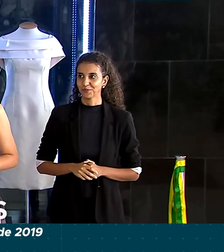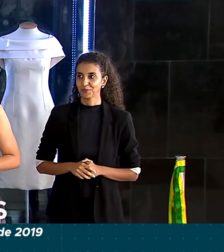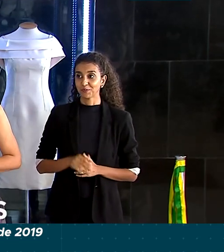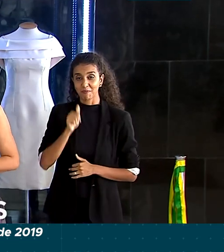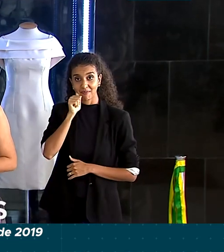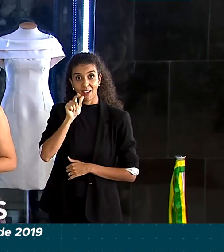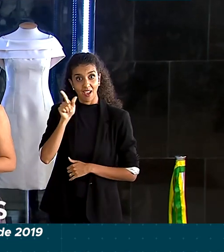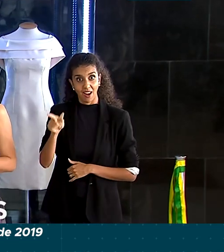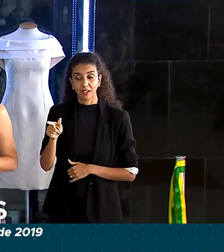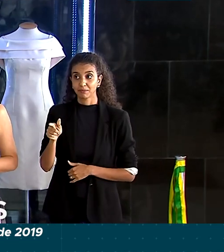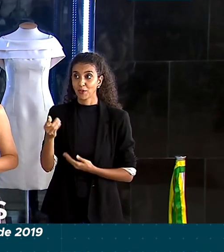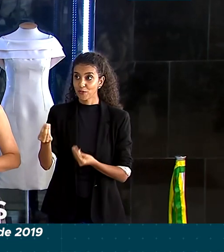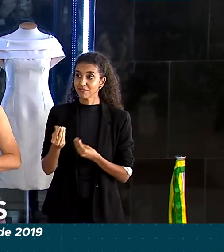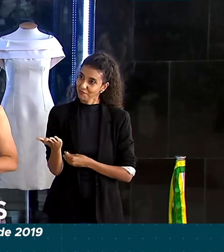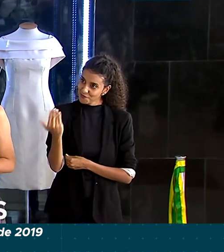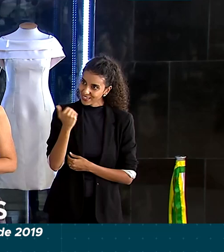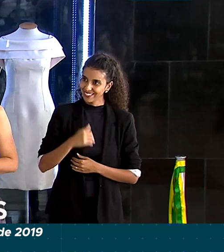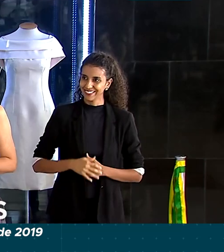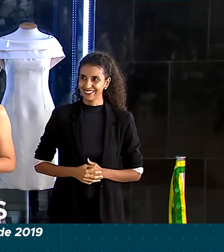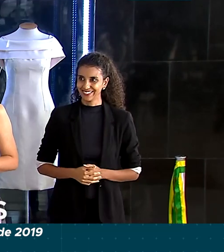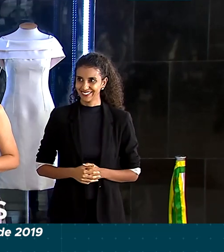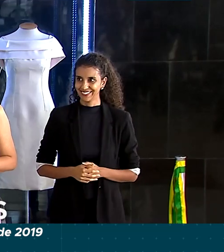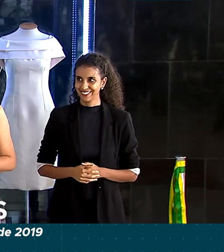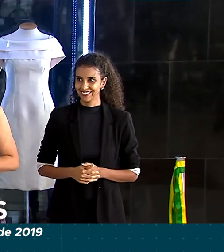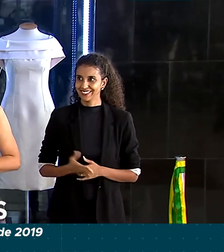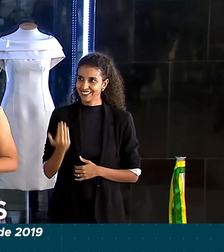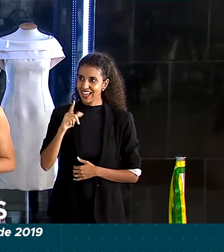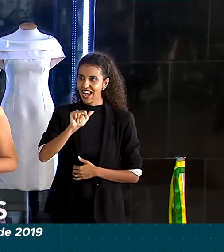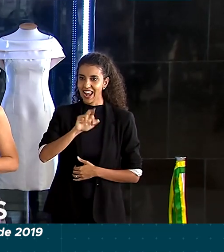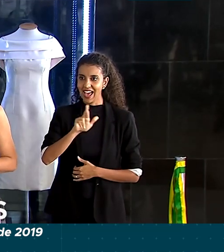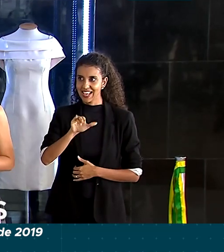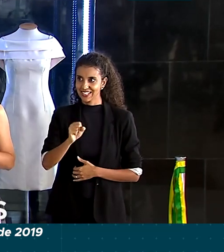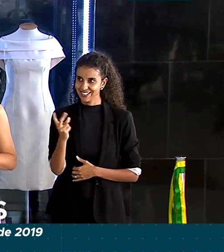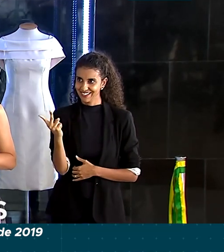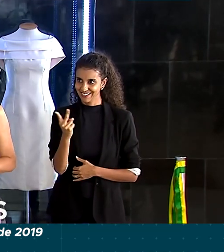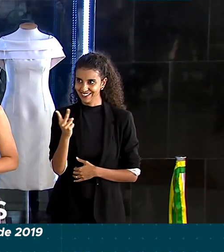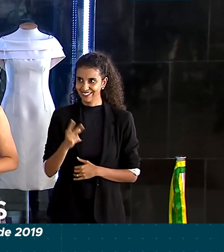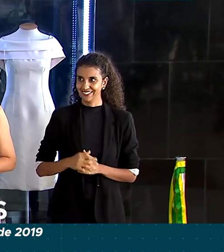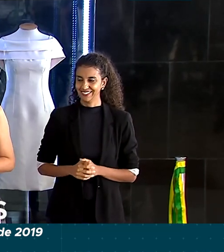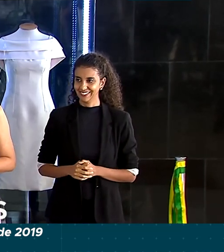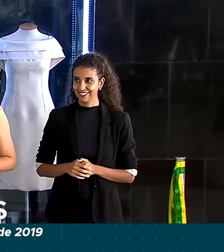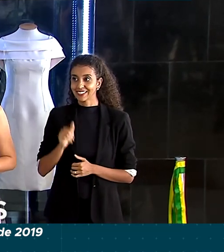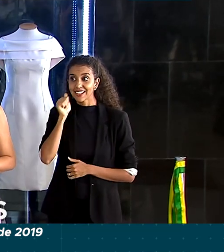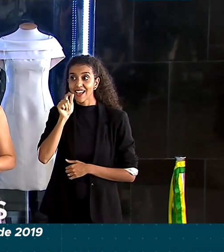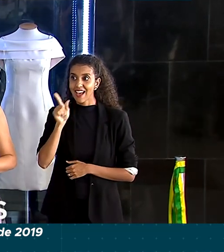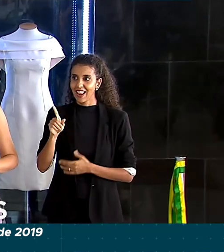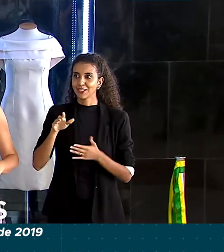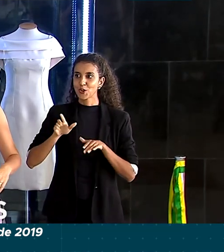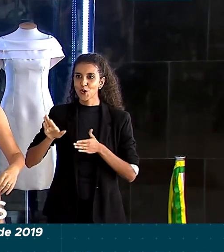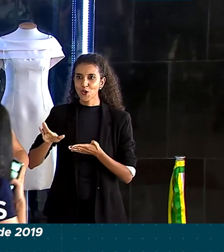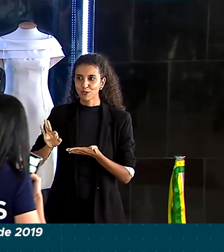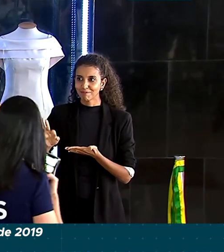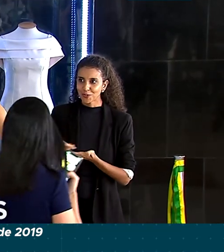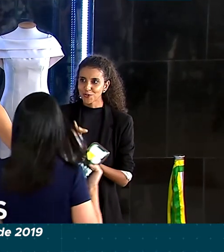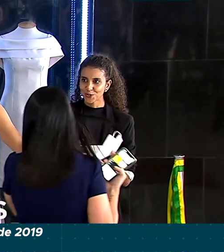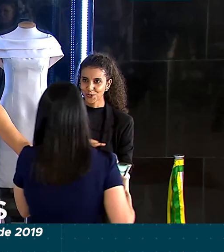ofereceu essa peça. Vem aqui, Marie. Vem cá, Larissa, também. Larissa foi quem costurou o vestido.